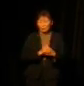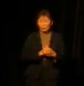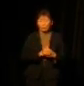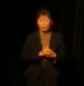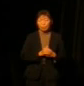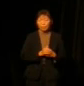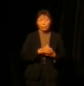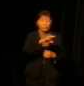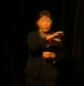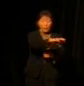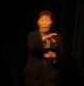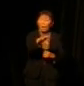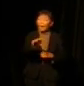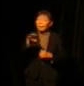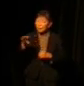私もあっちこっち